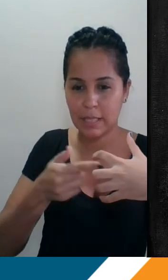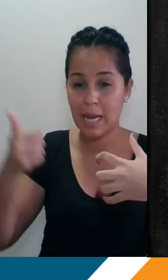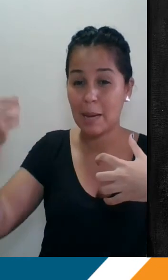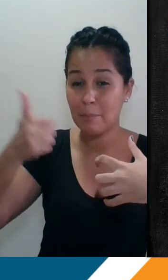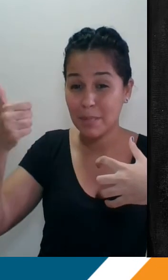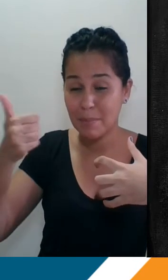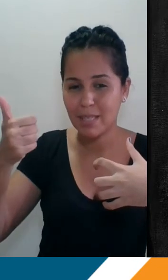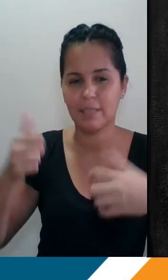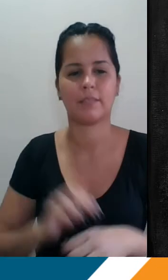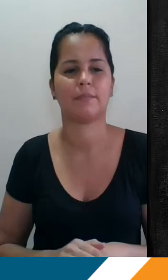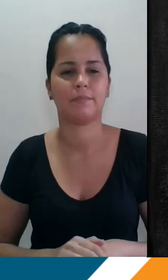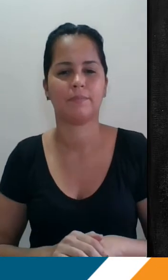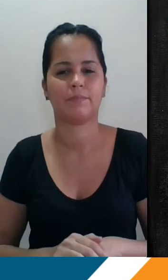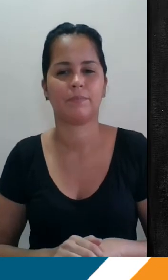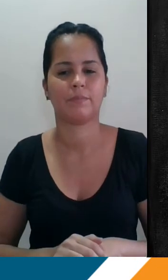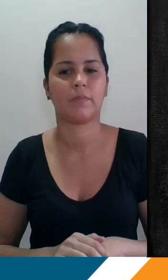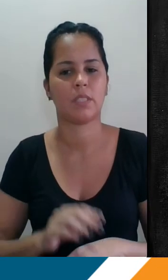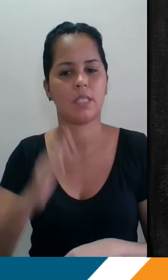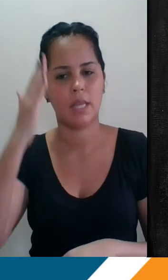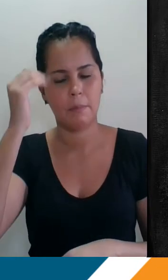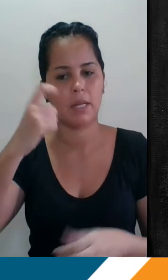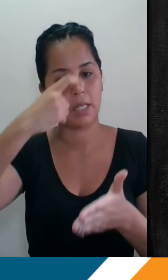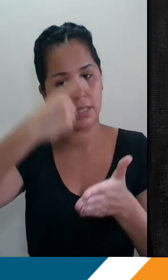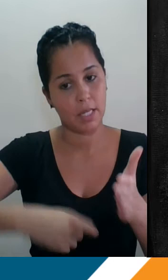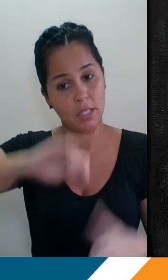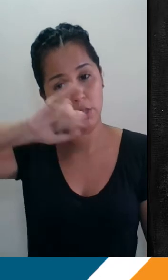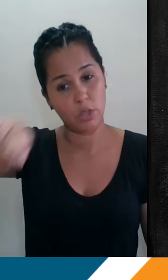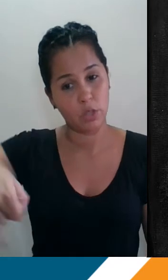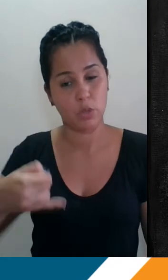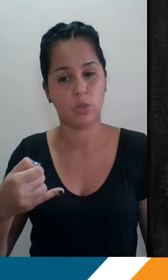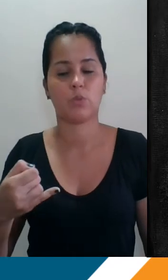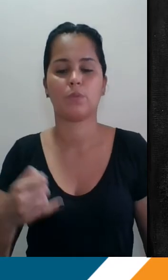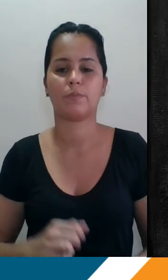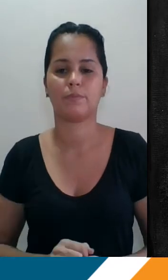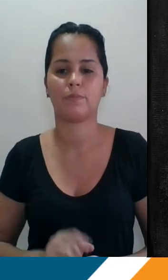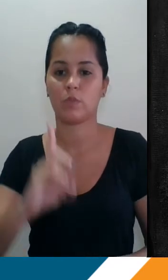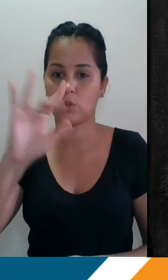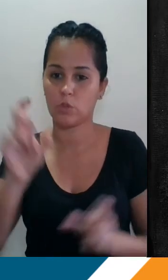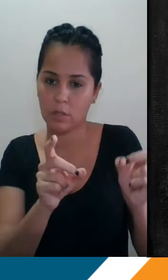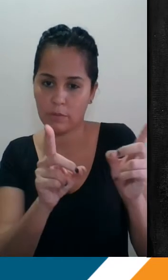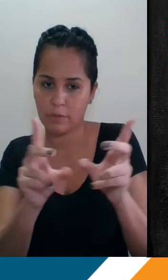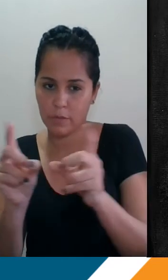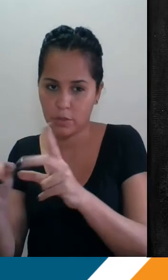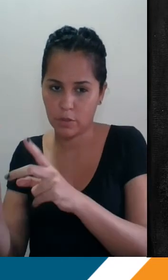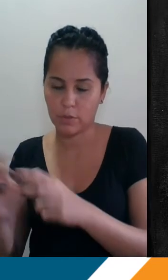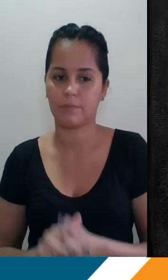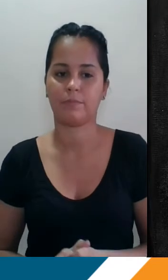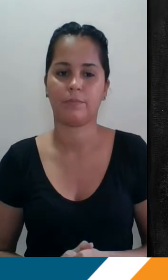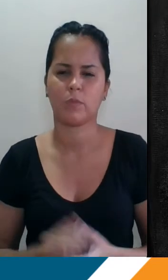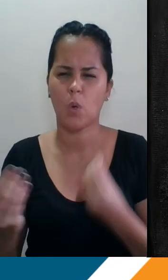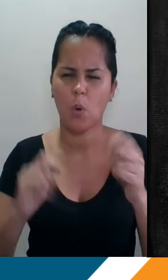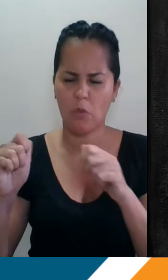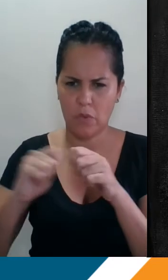valor equivalente através dessa taxa de juros de 1% ao mês no dia da venda. Então, como é que eu vou